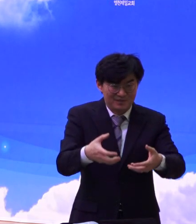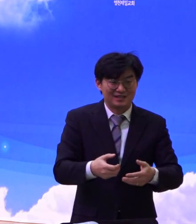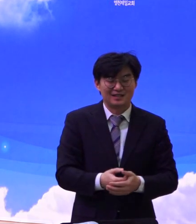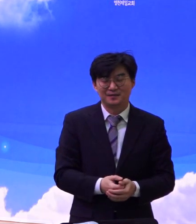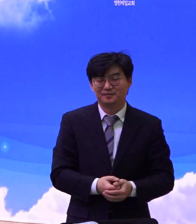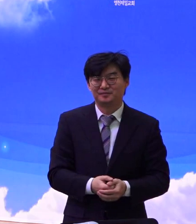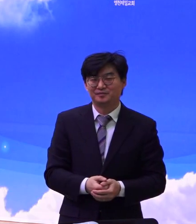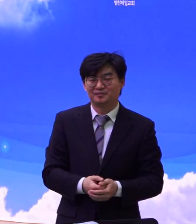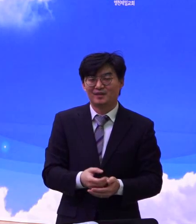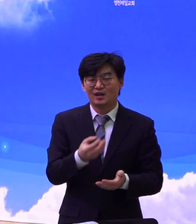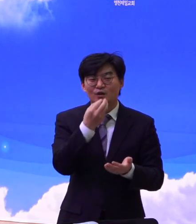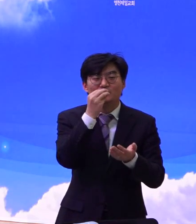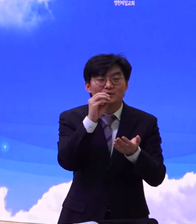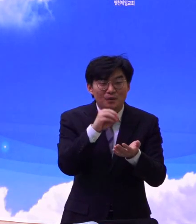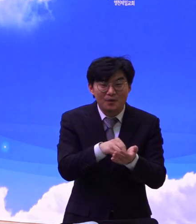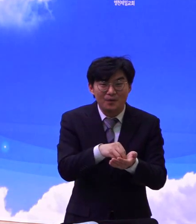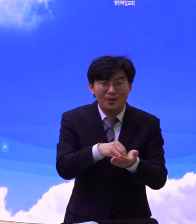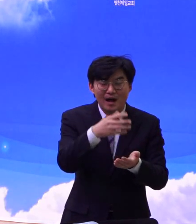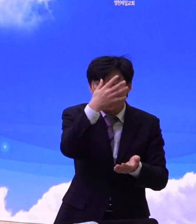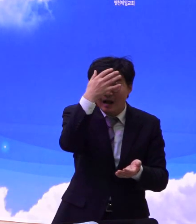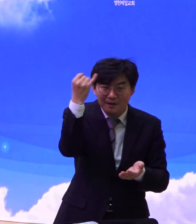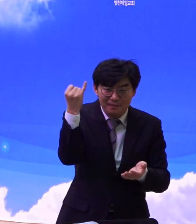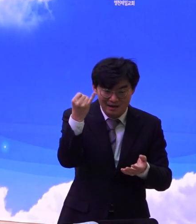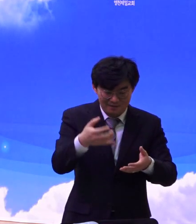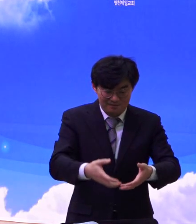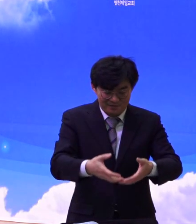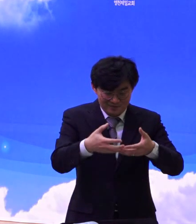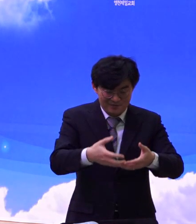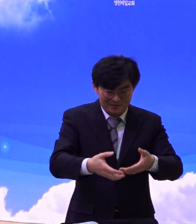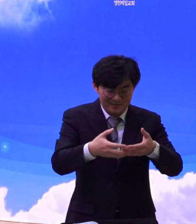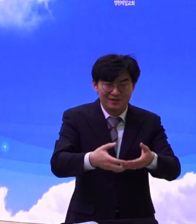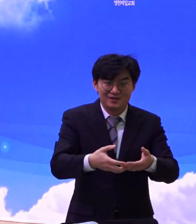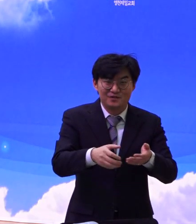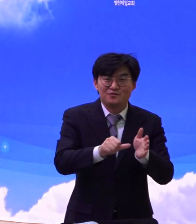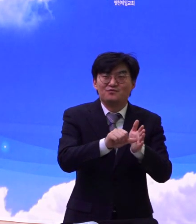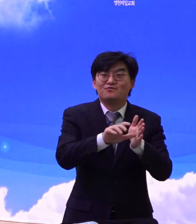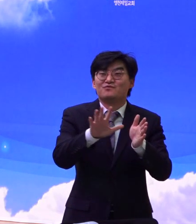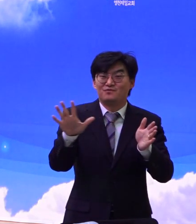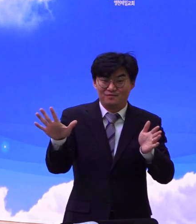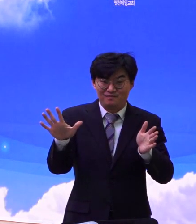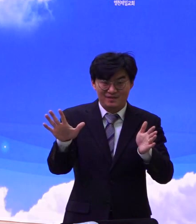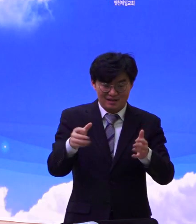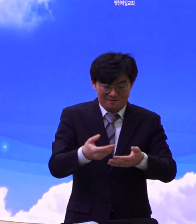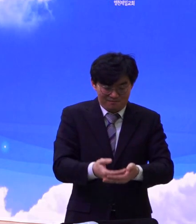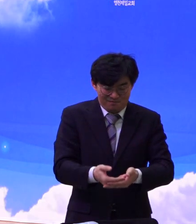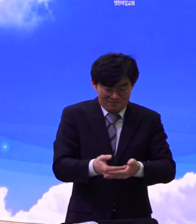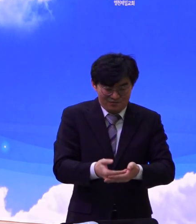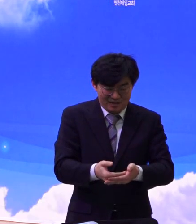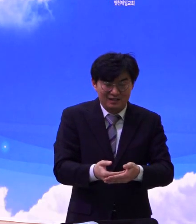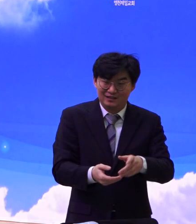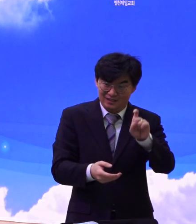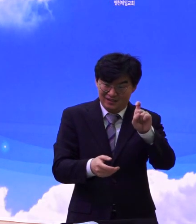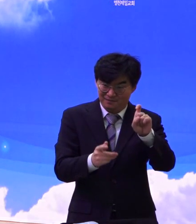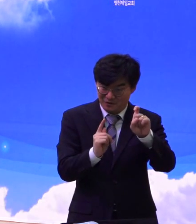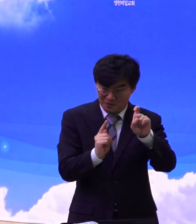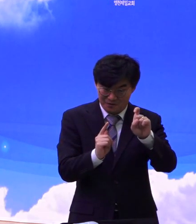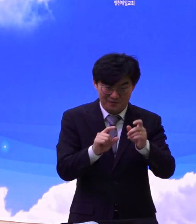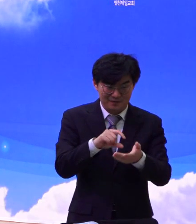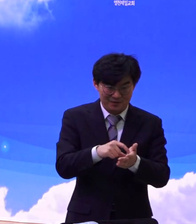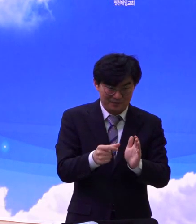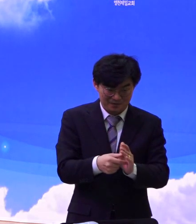이 돌알매의 조형물을 만들어 놓았어요. 그게 한 10kg, 무게로는 한 10kg 정도 되는 돌인데